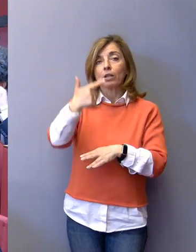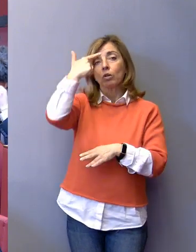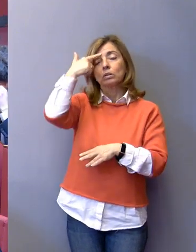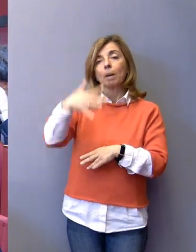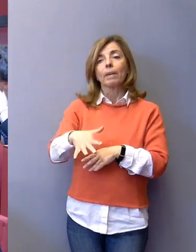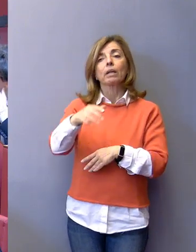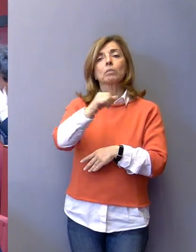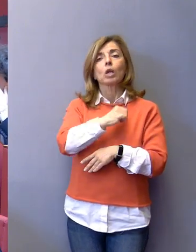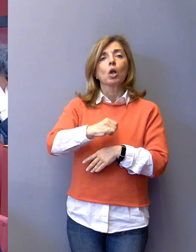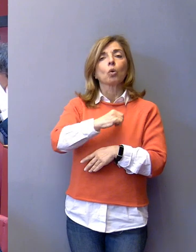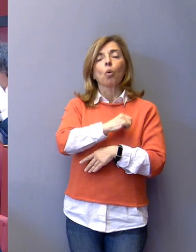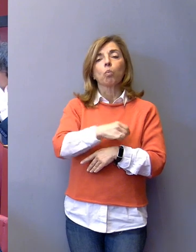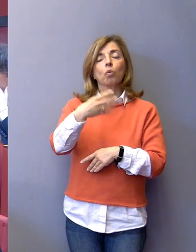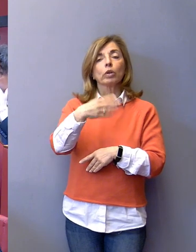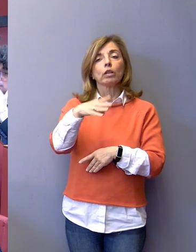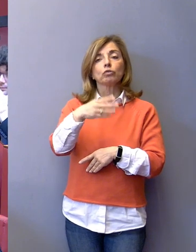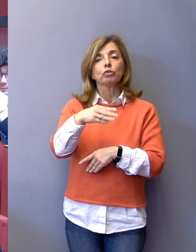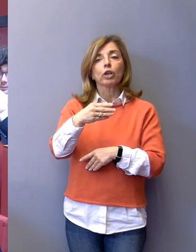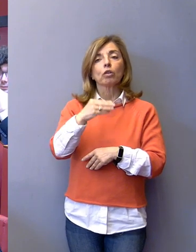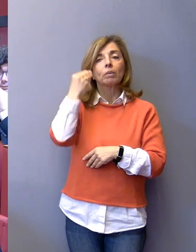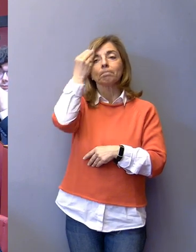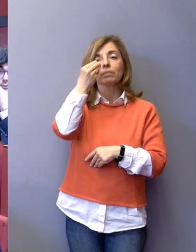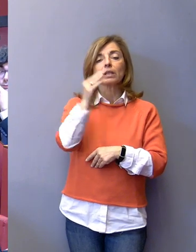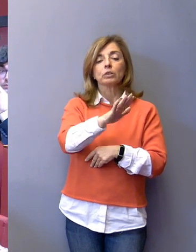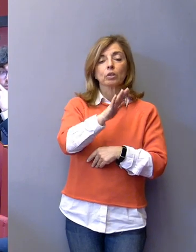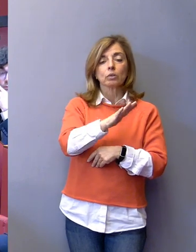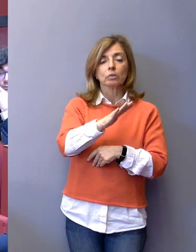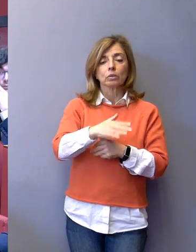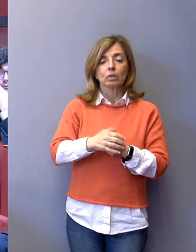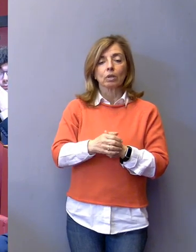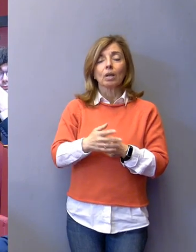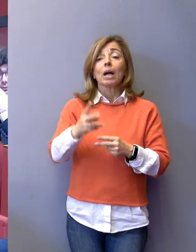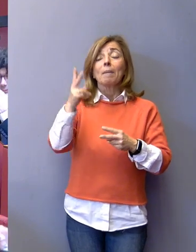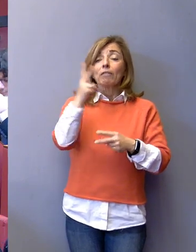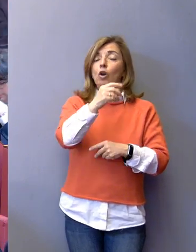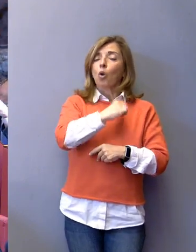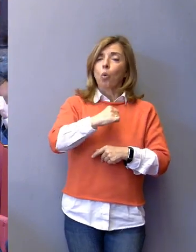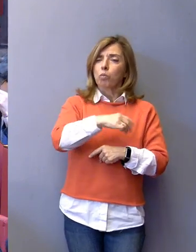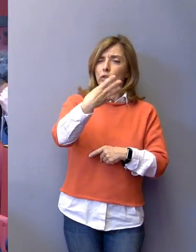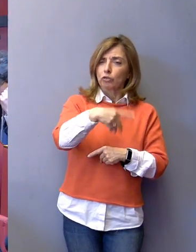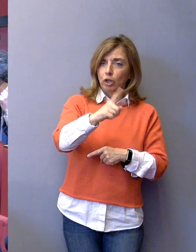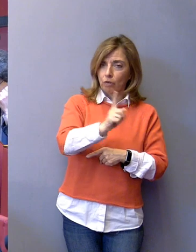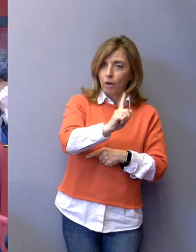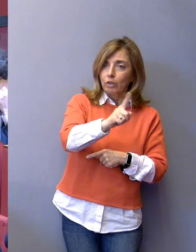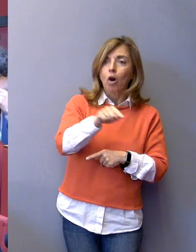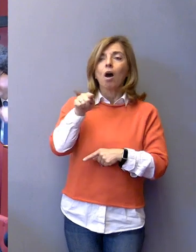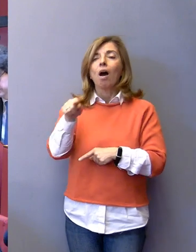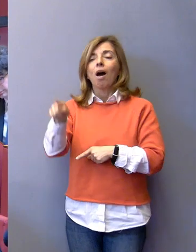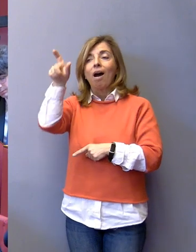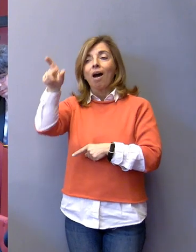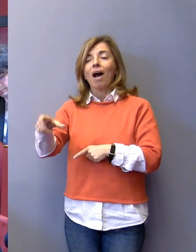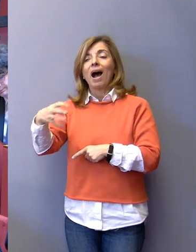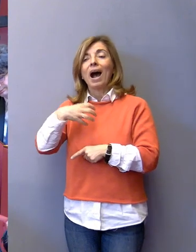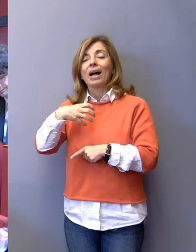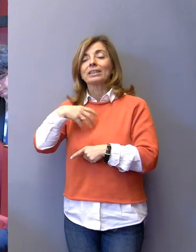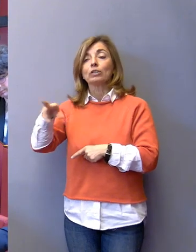di Genova va perché la cosa è il comune di Genova va a dire non comune di Genova l'assessore rosso va a dire Voglio che sia chiaro che sia